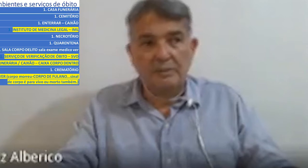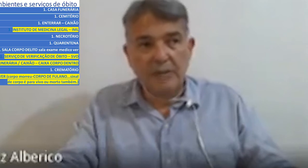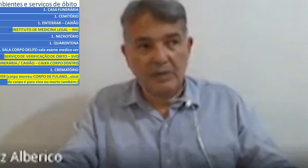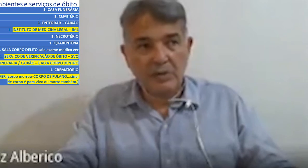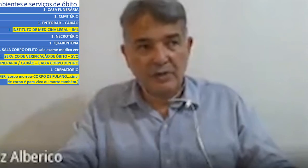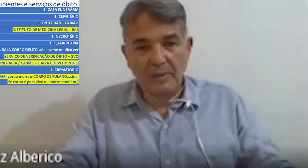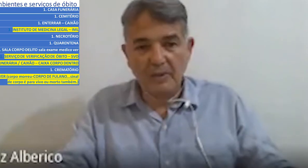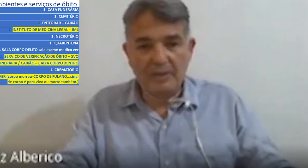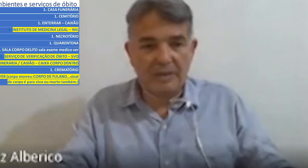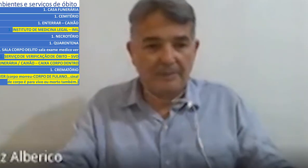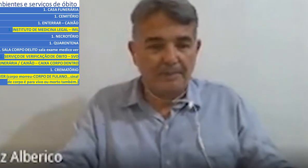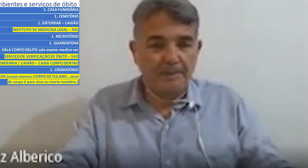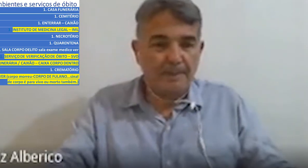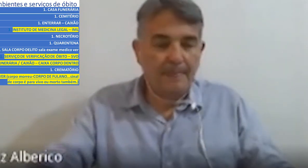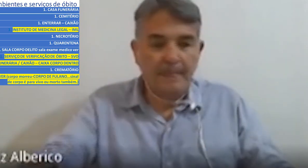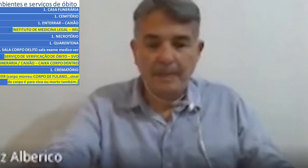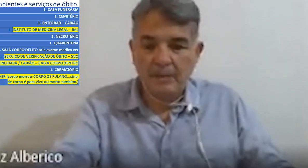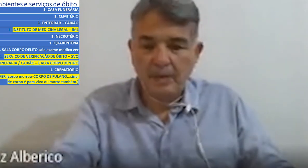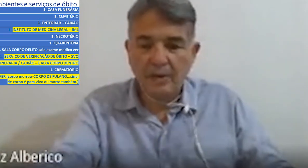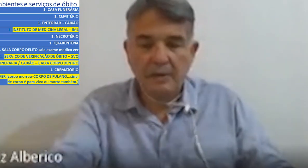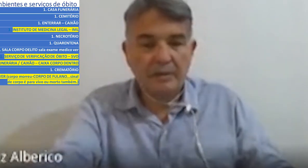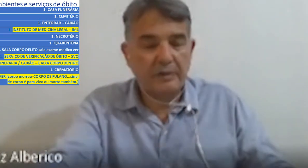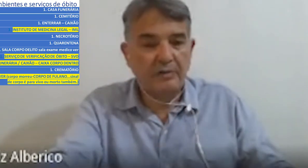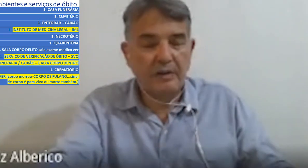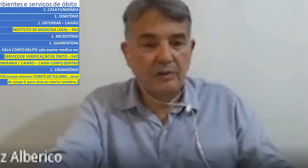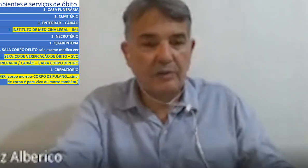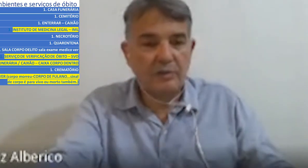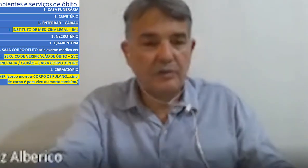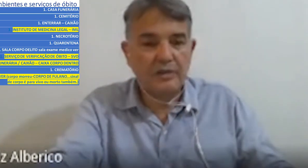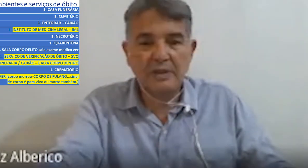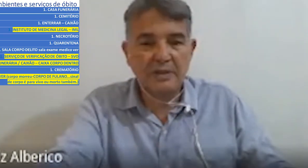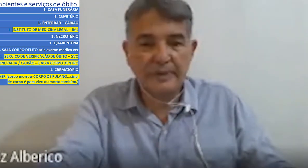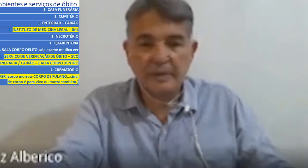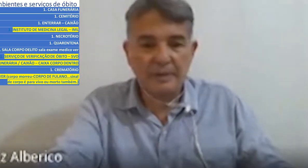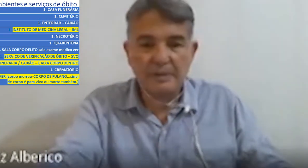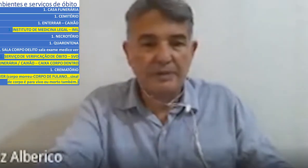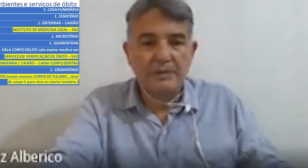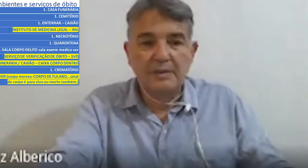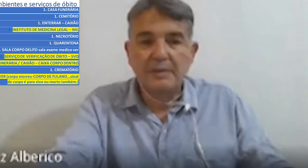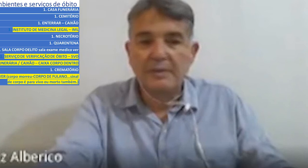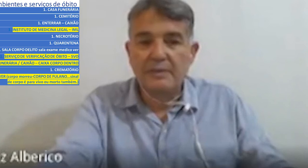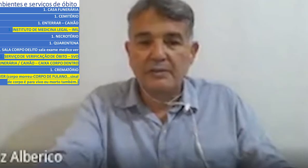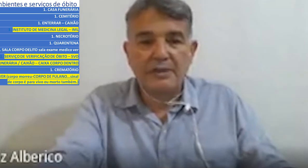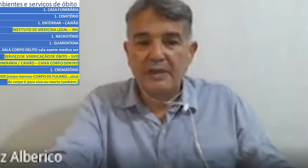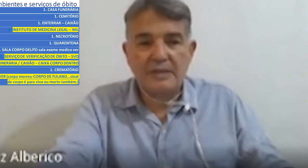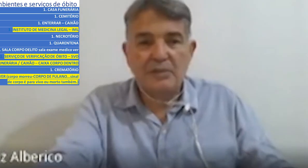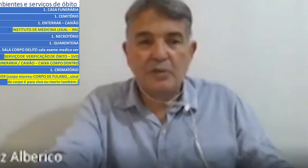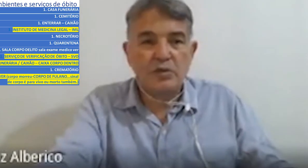acho que fica melhor assim. Alguém tiver outra dúvida, diga, porque vai ter que ser uma